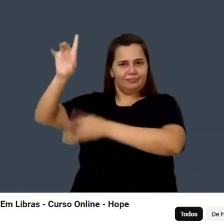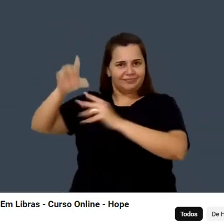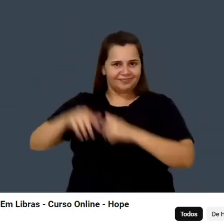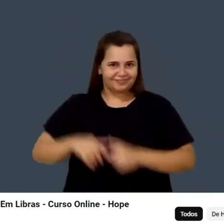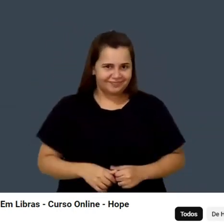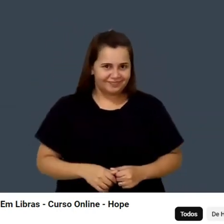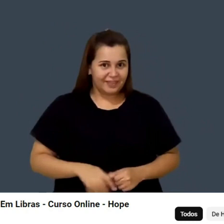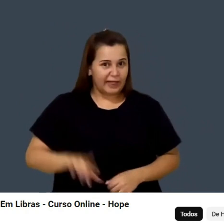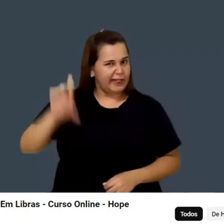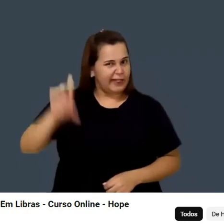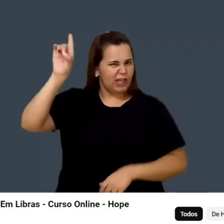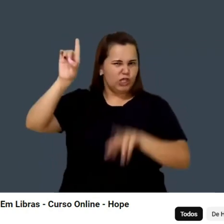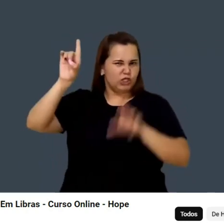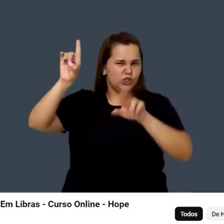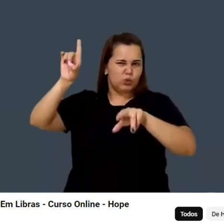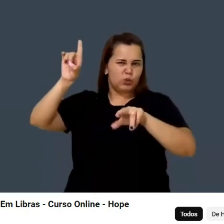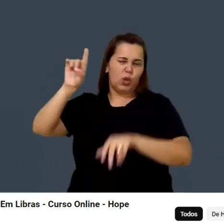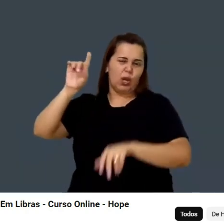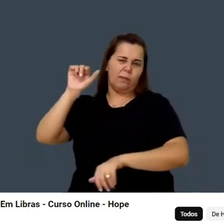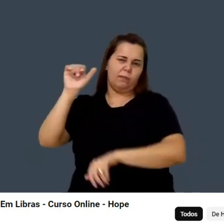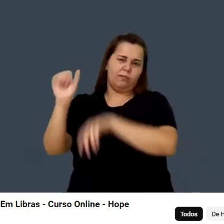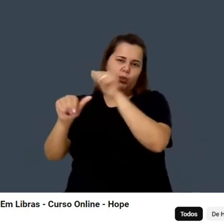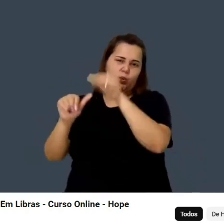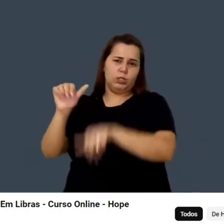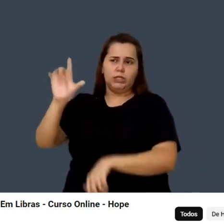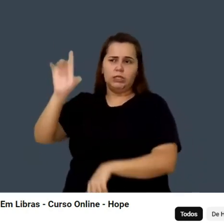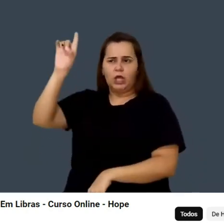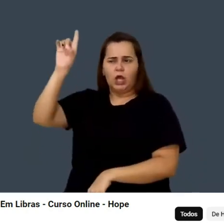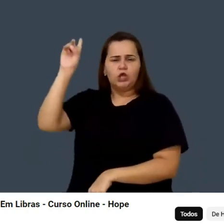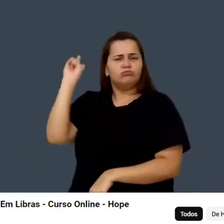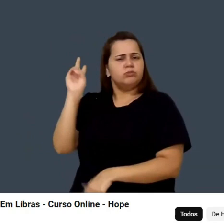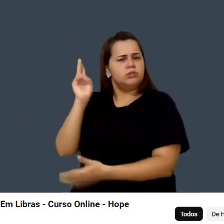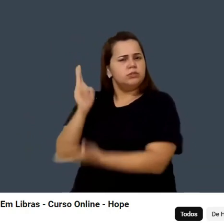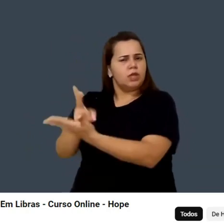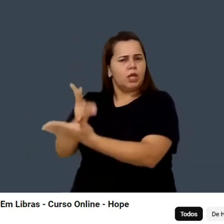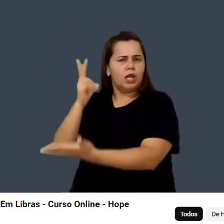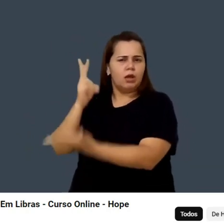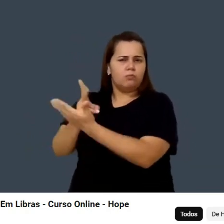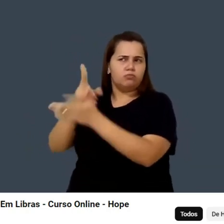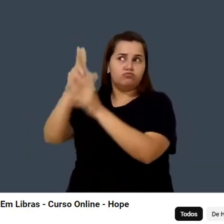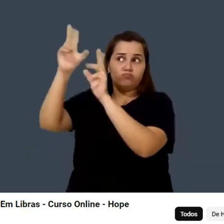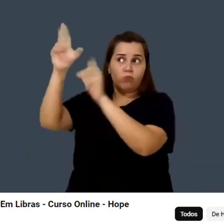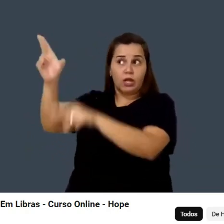Ó, Deus sempre foi igual, ele não mudou nunca.